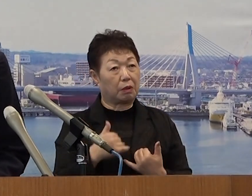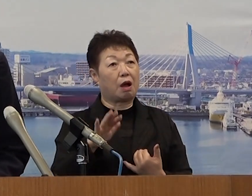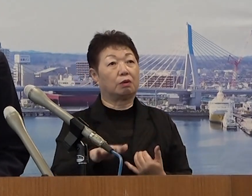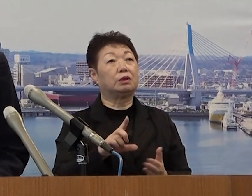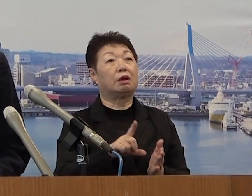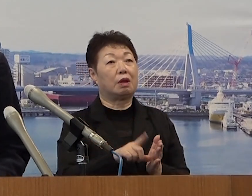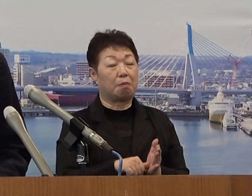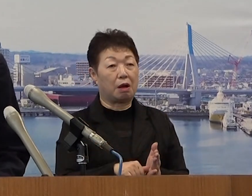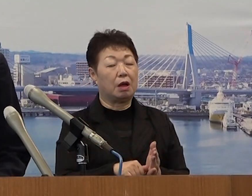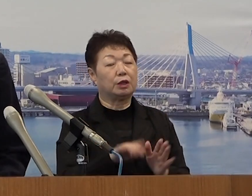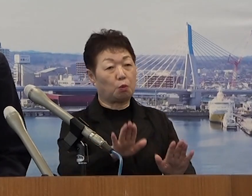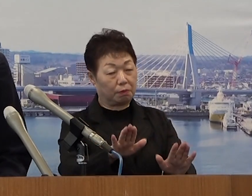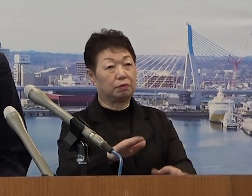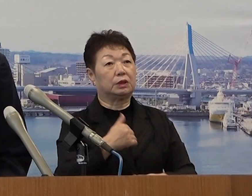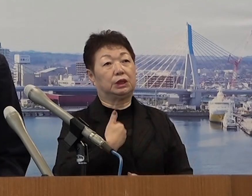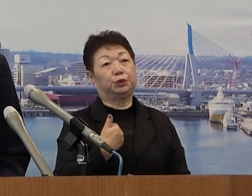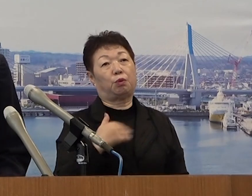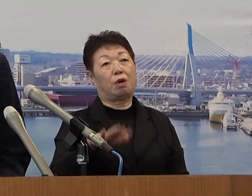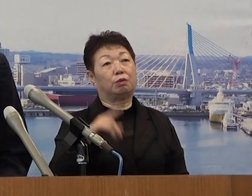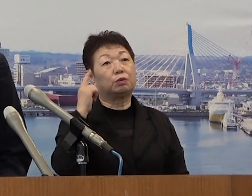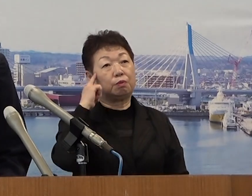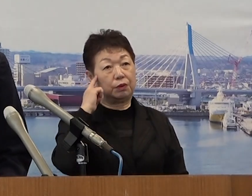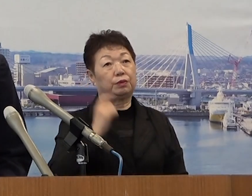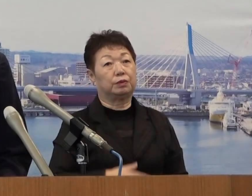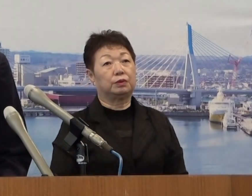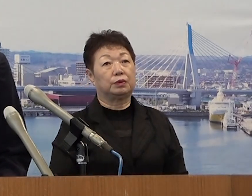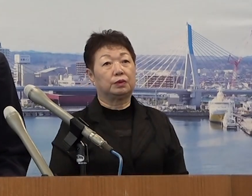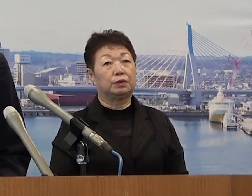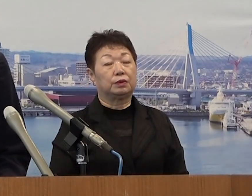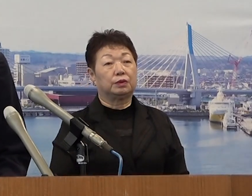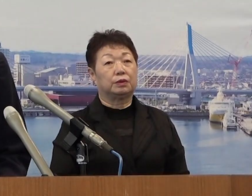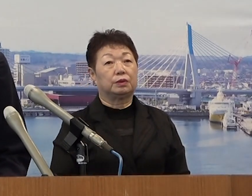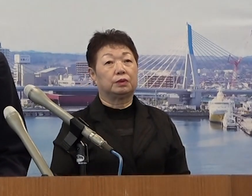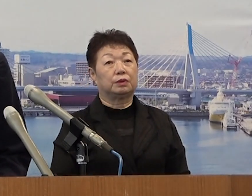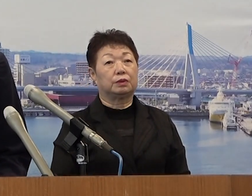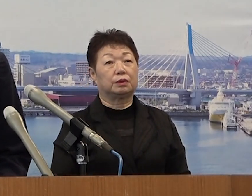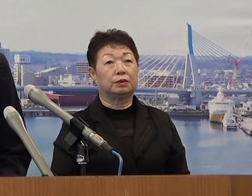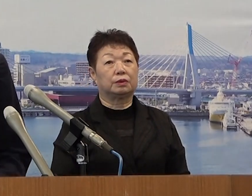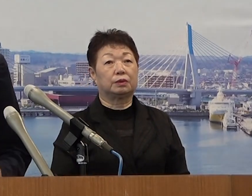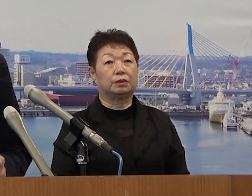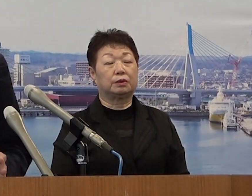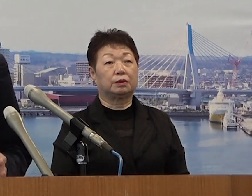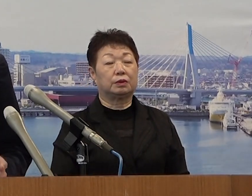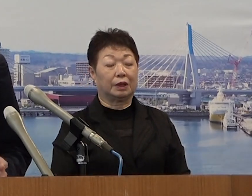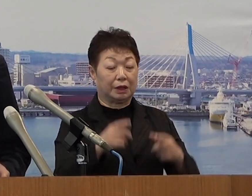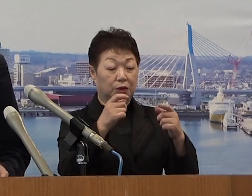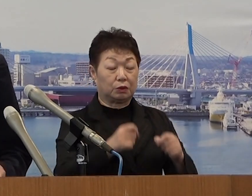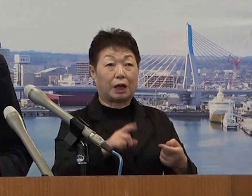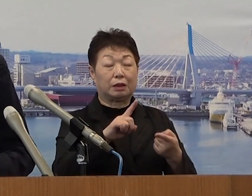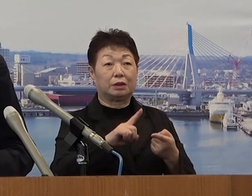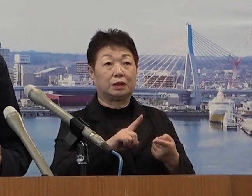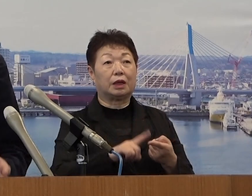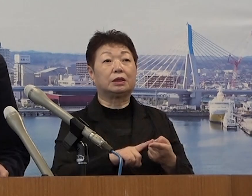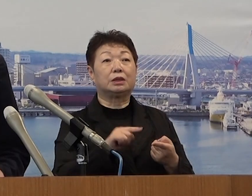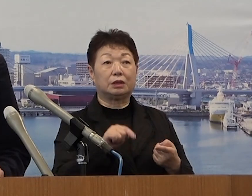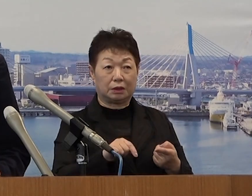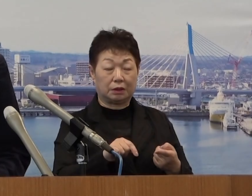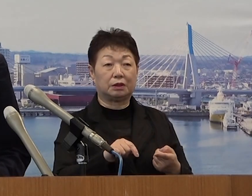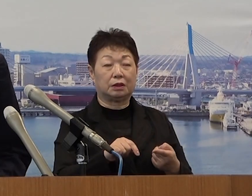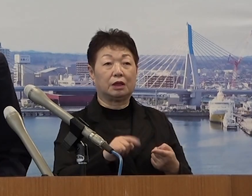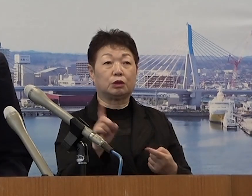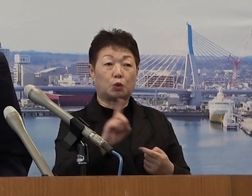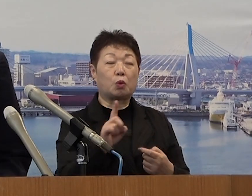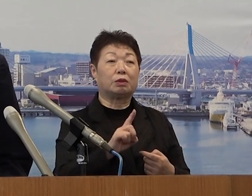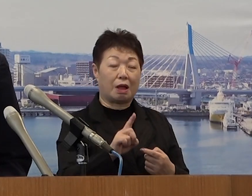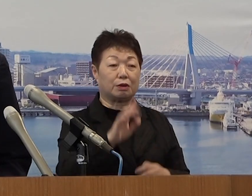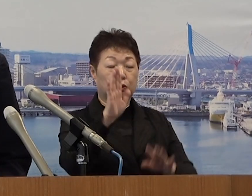ば、それはちょっと待ってっていう話をしていかなくてはいけないと思いますし、それはその具体的なにどういう絵にな